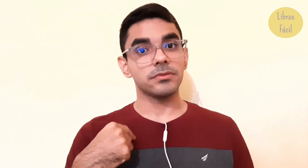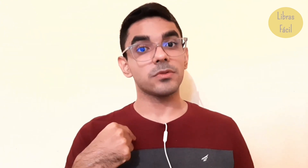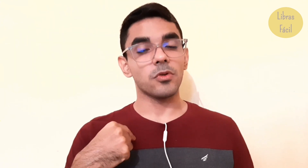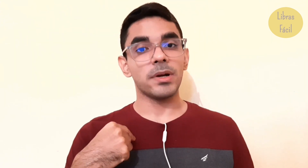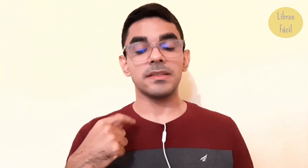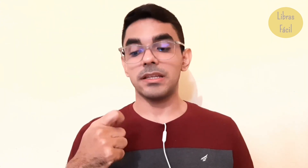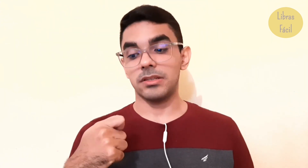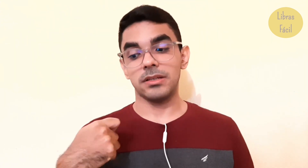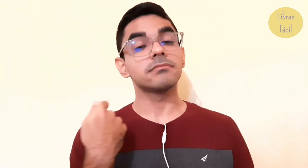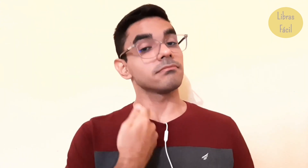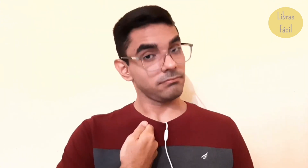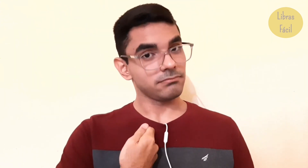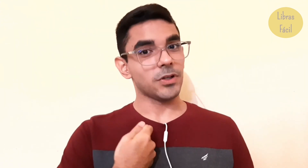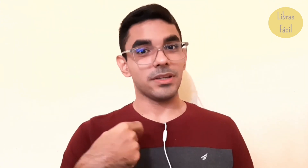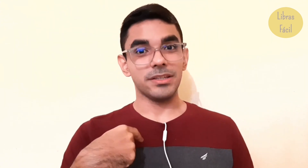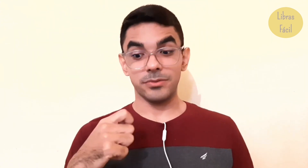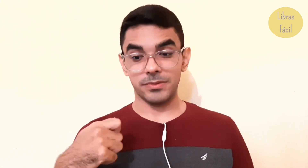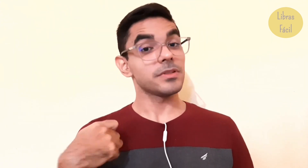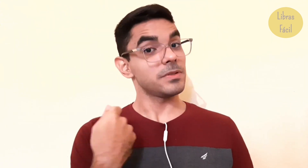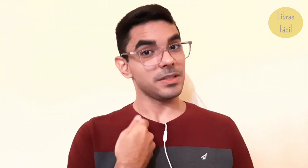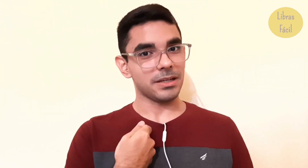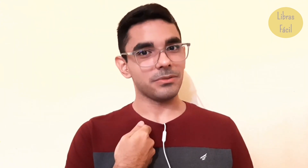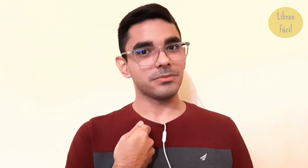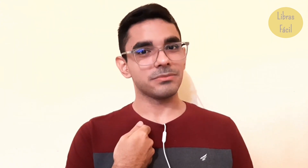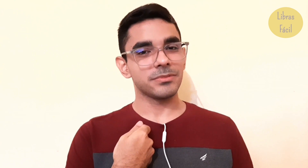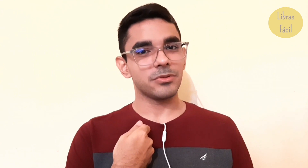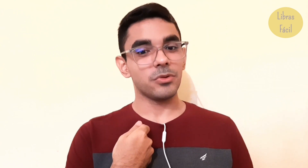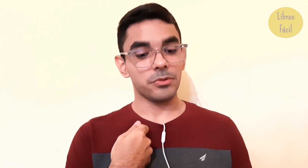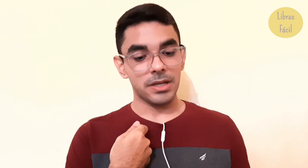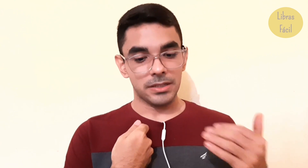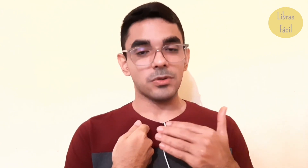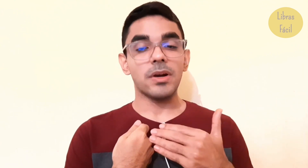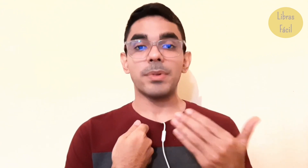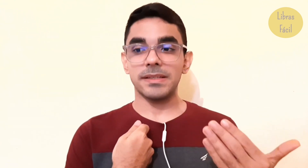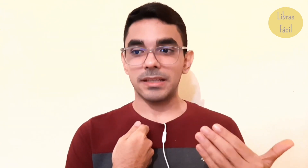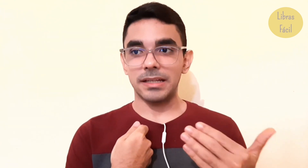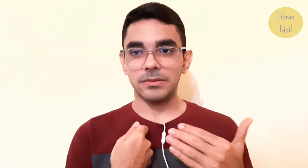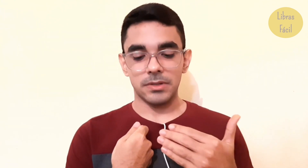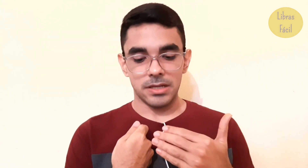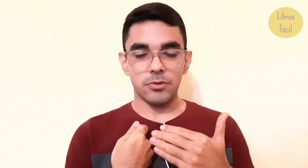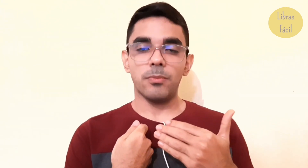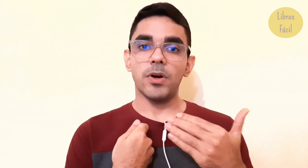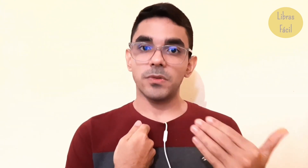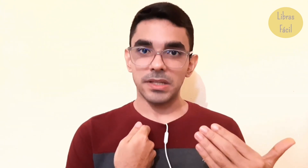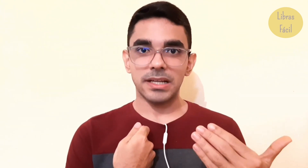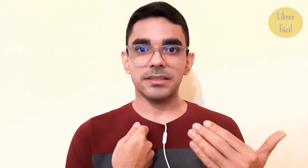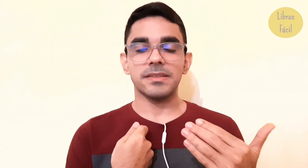sou paciente. Eu, sinal, ou eu sou representado, eu posso ser